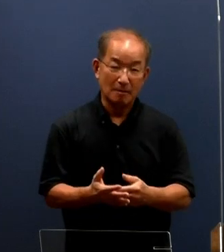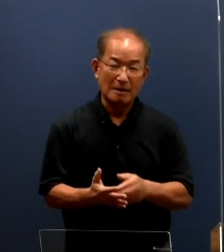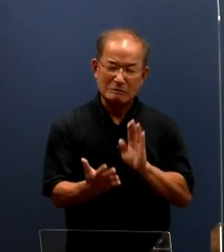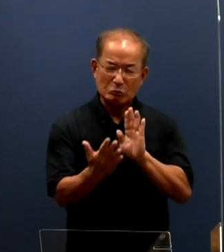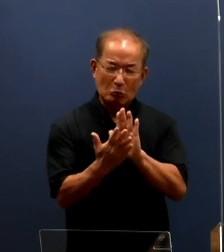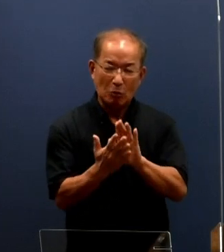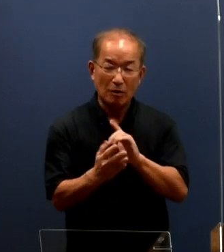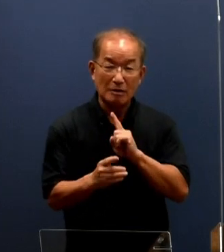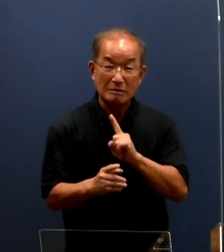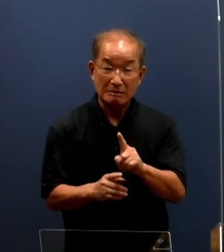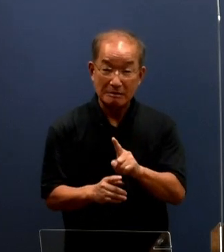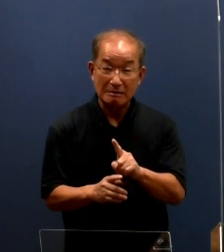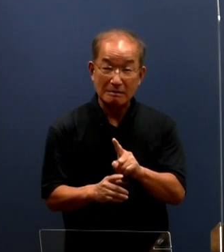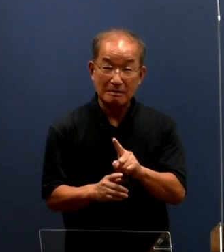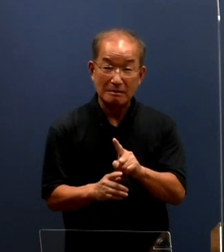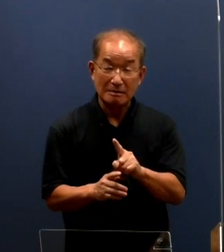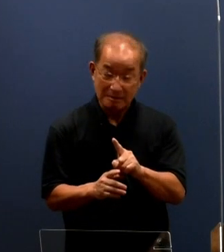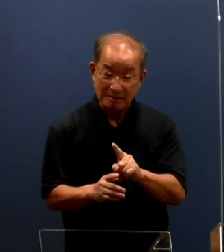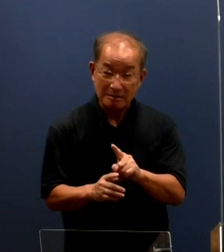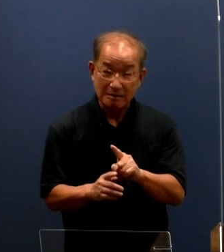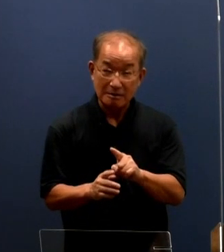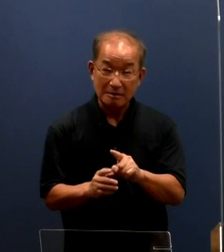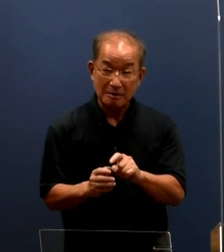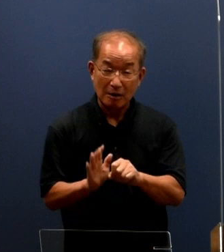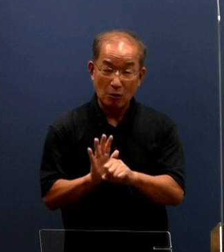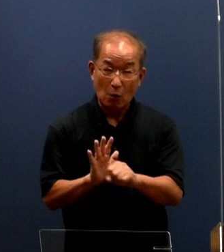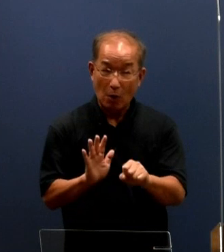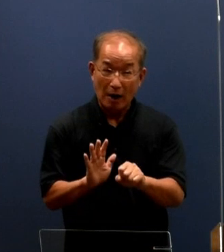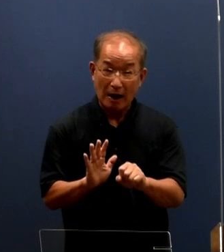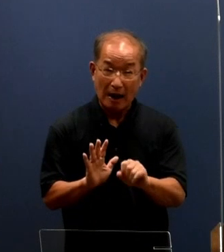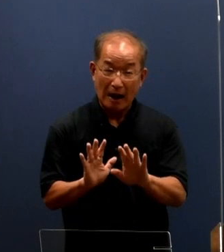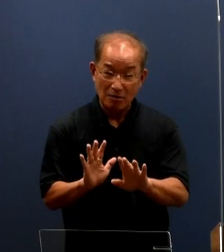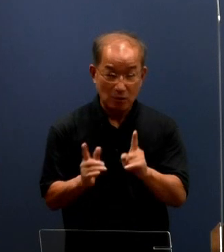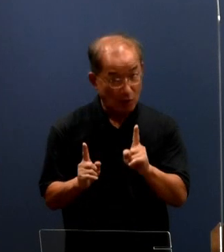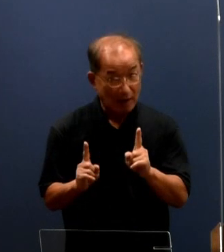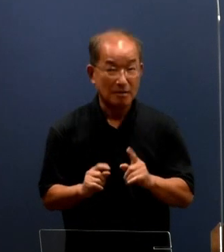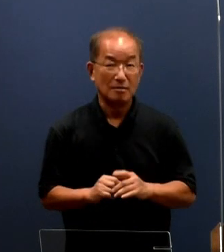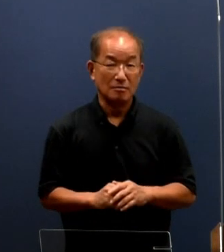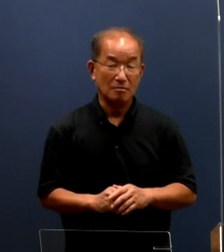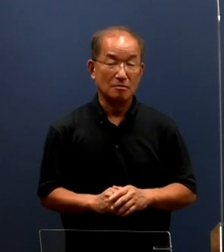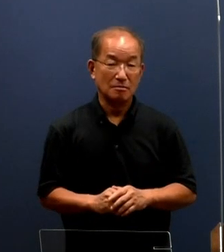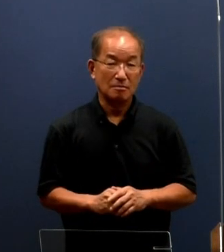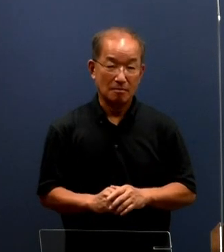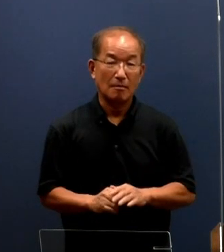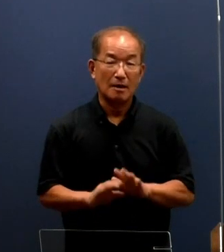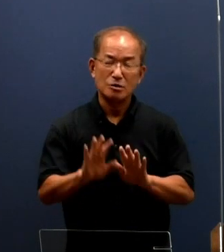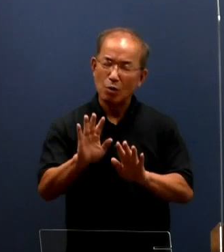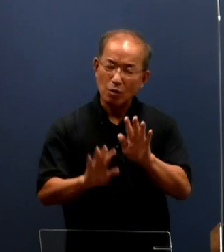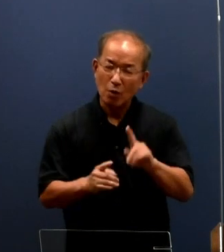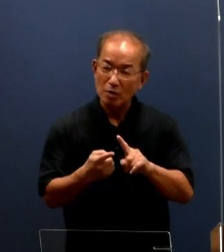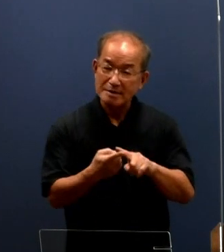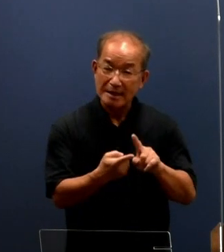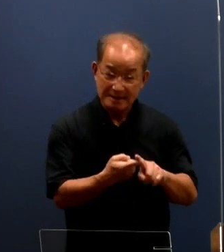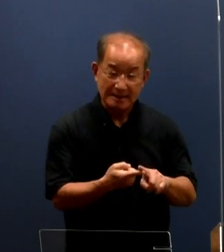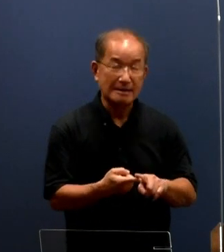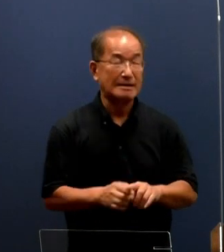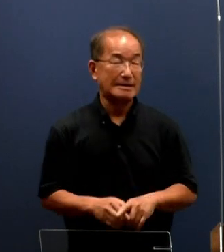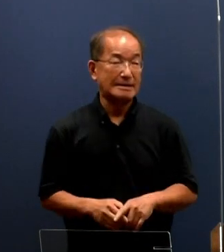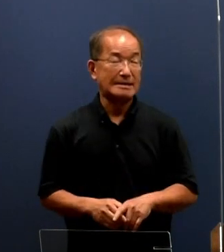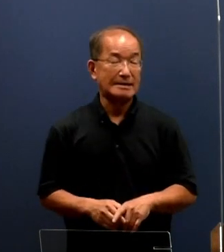っていうのはあるので、であと、まあ、ちょっとまさに状況次第で、まあ、完全に排除しないです